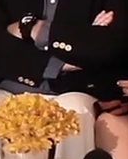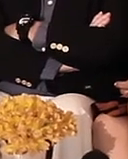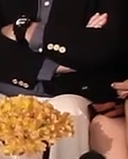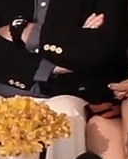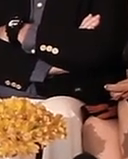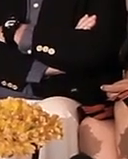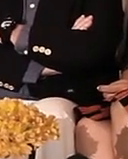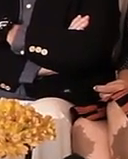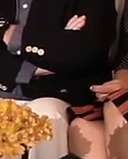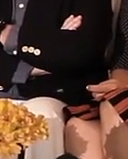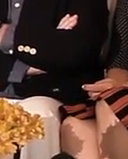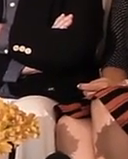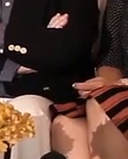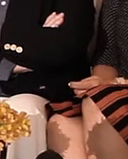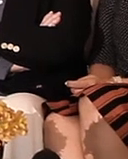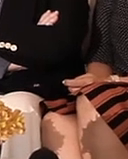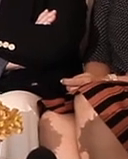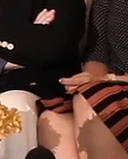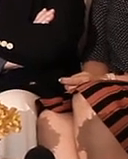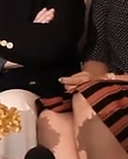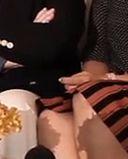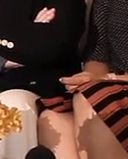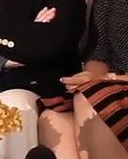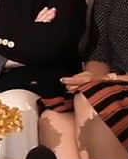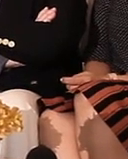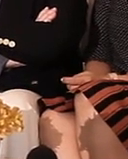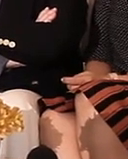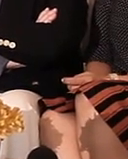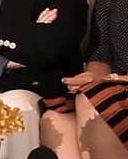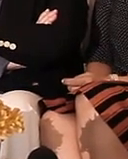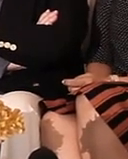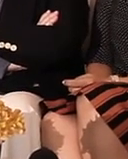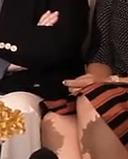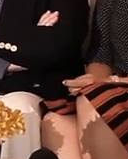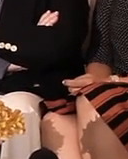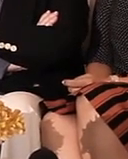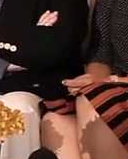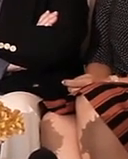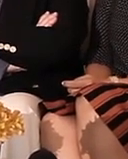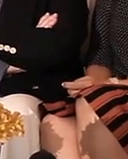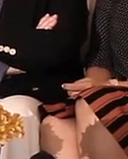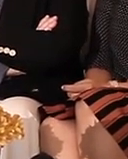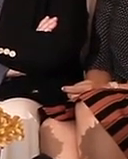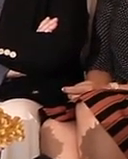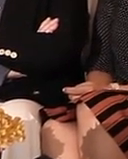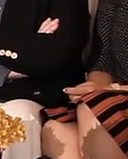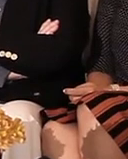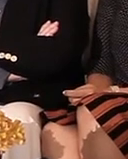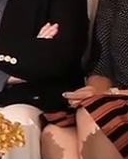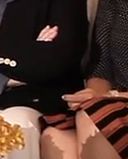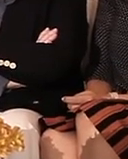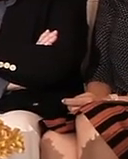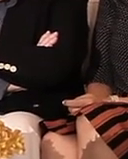que cuando vengan al banco, sepan lo que están pidiendo, conozcan y puedan